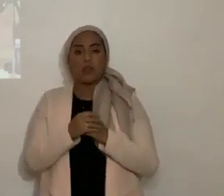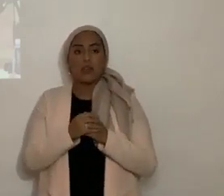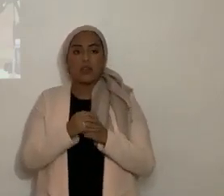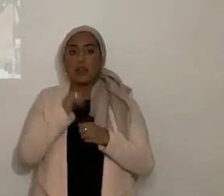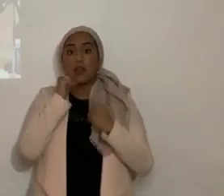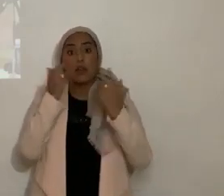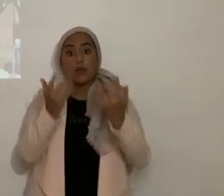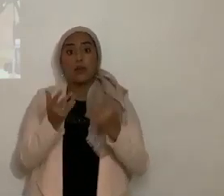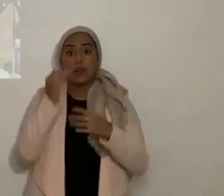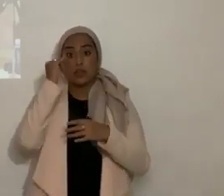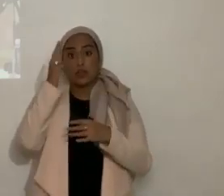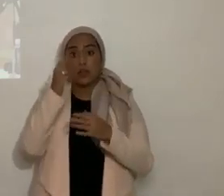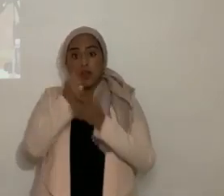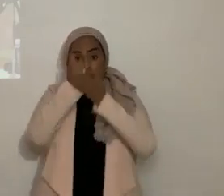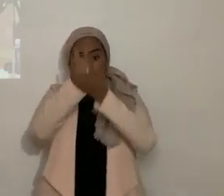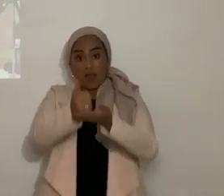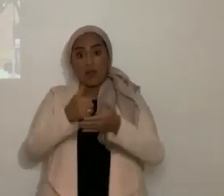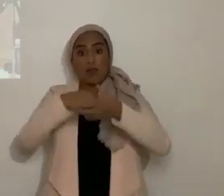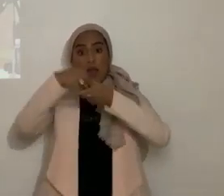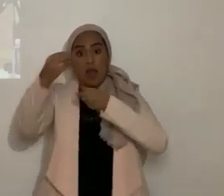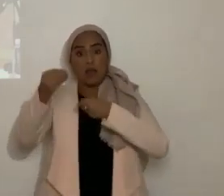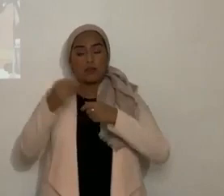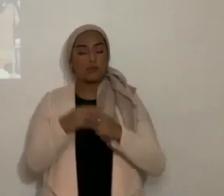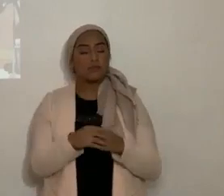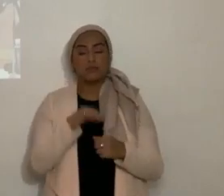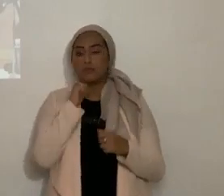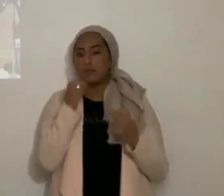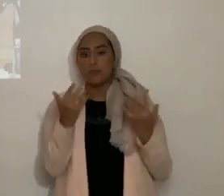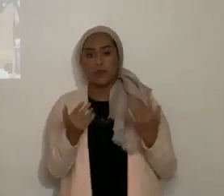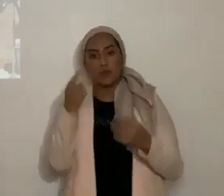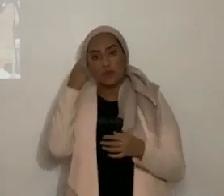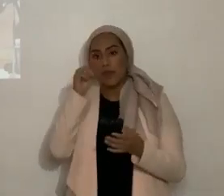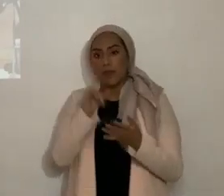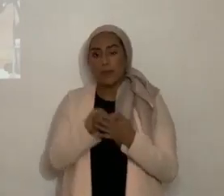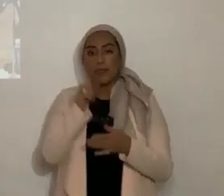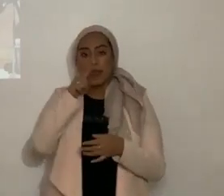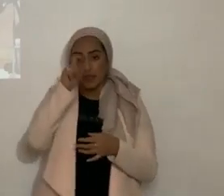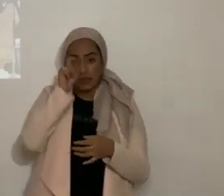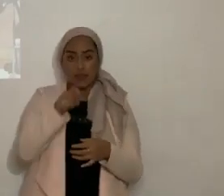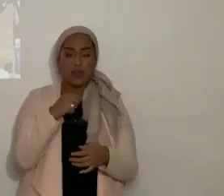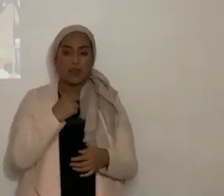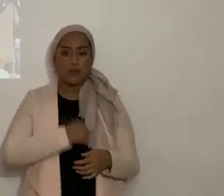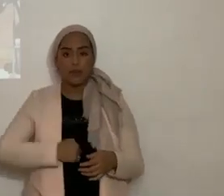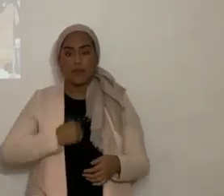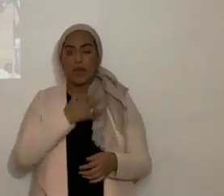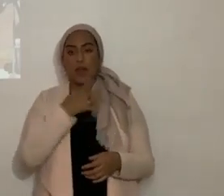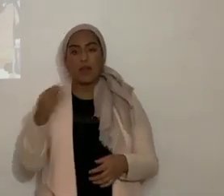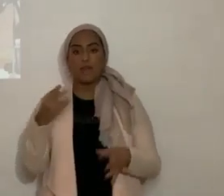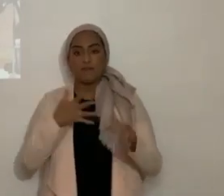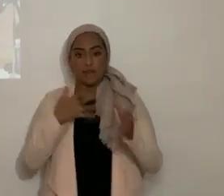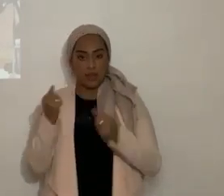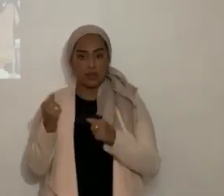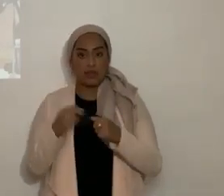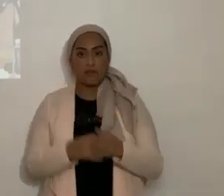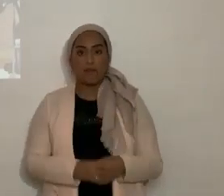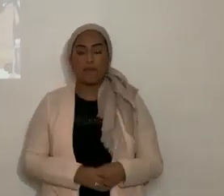no esperes a que Yahweh te saque de ahí. No esperes eso. Tienes que hacerte Shubá y rápido.